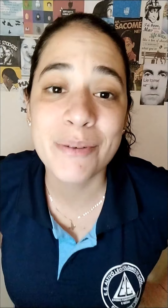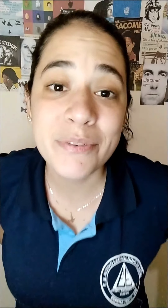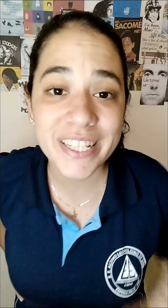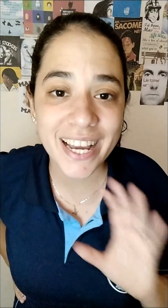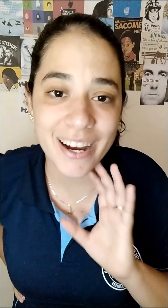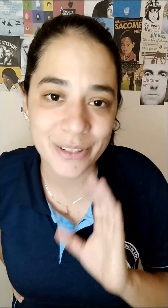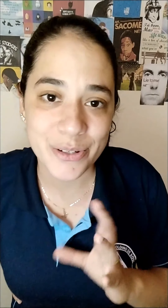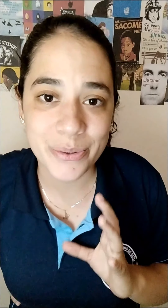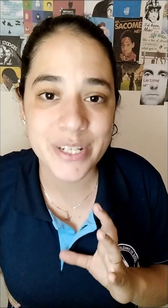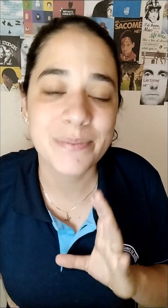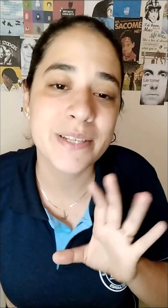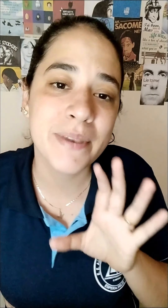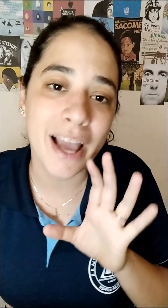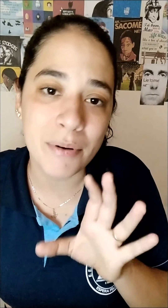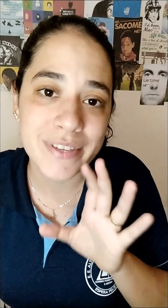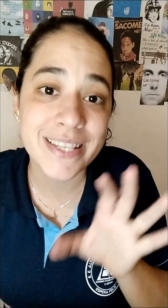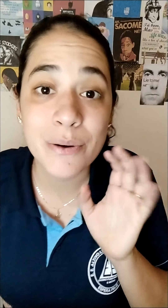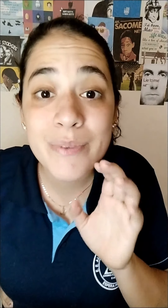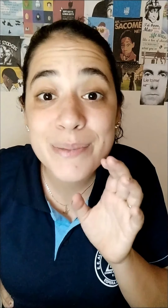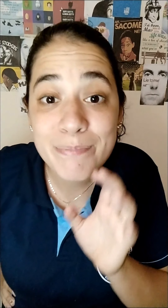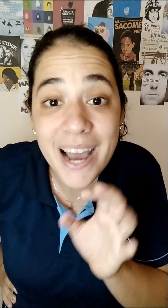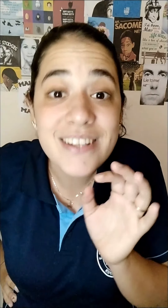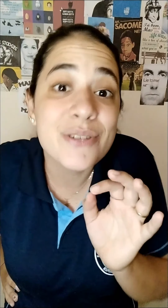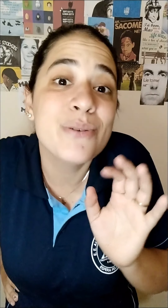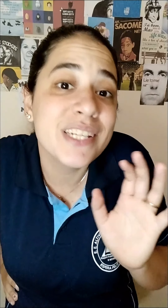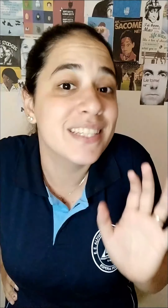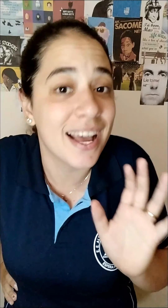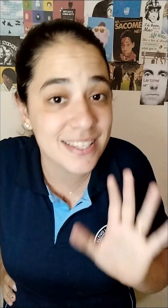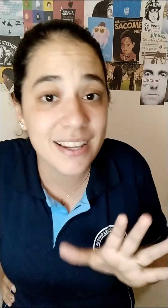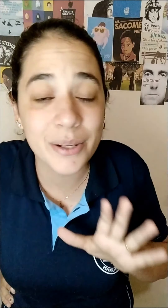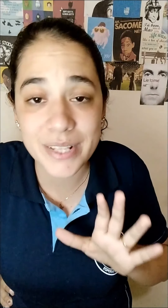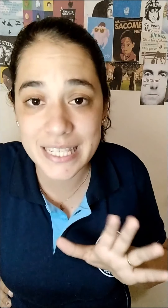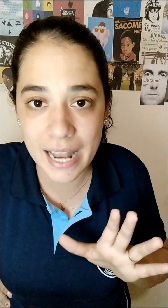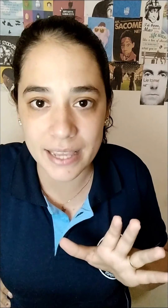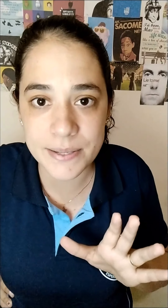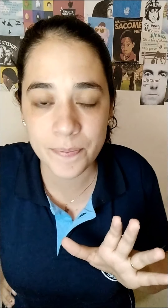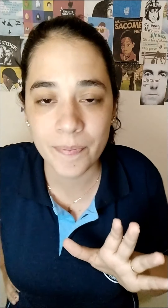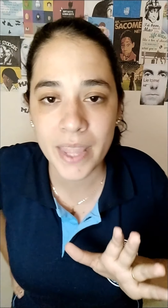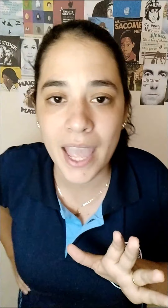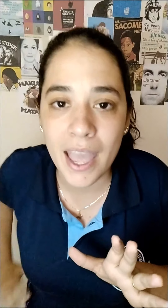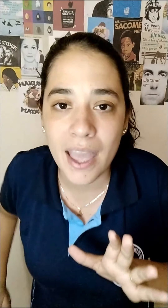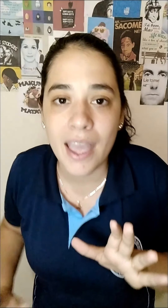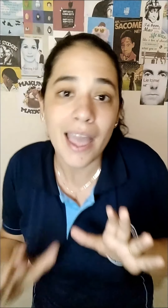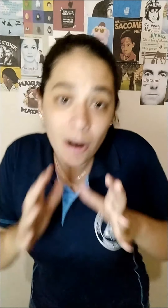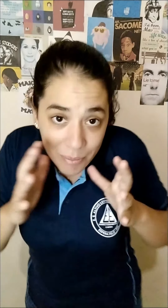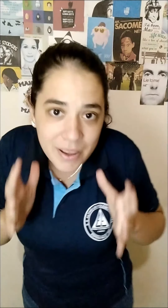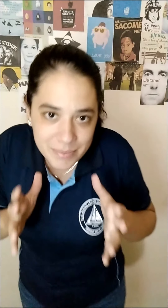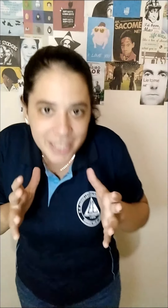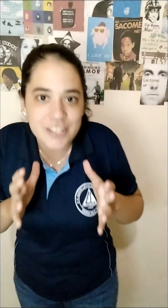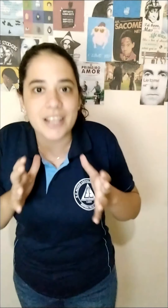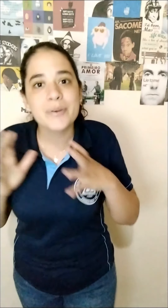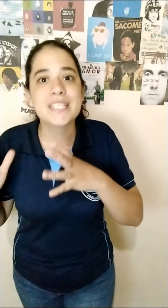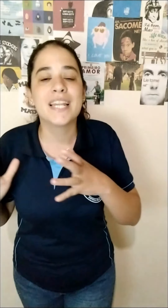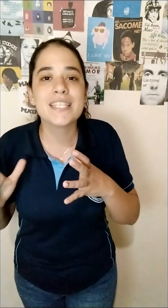Eu vou aproveitar a aula de hoje para explicar para vocês algumas particularidades da língua de sinais. Obviamente, a língua de sinais ela é